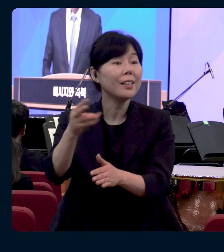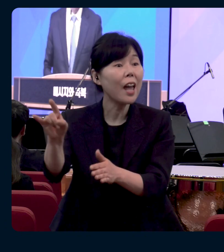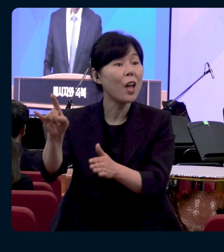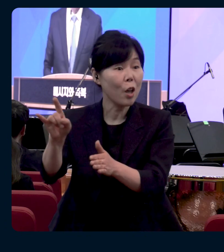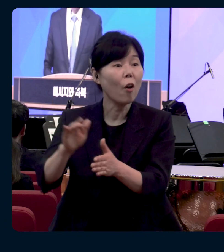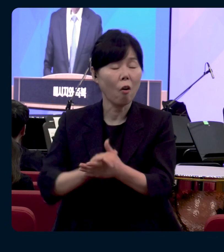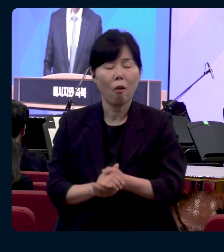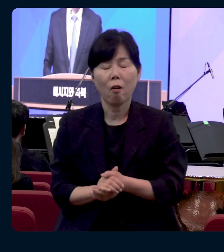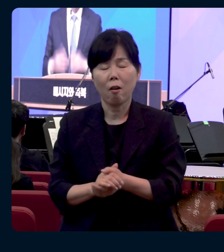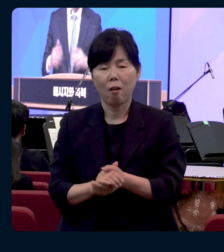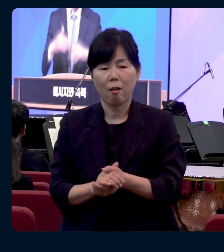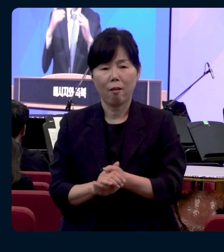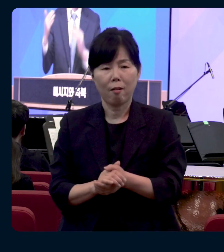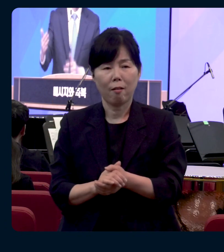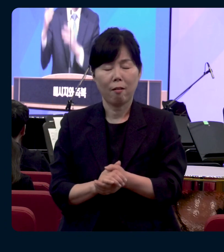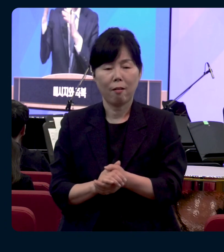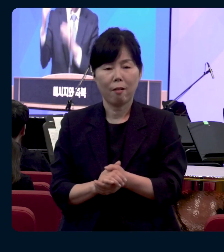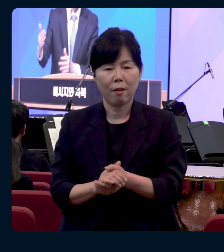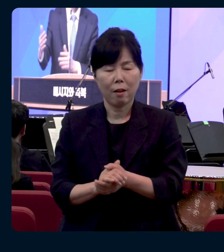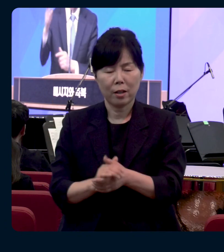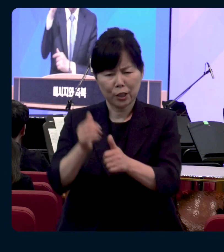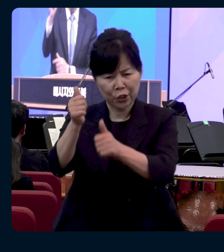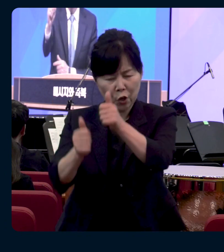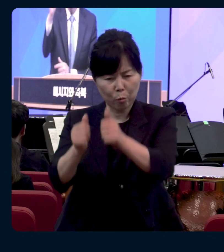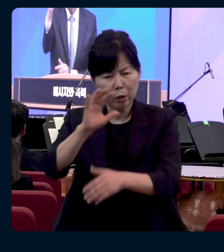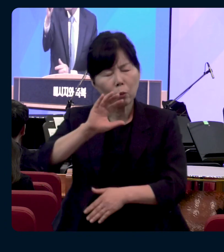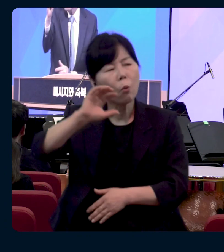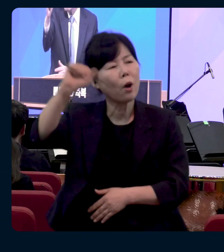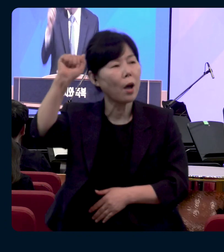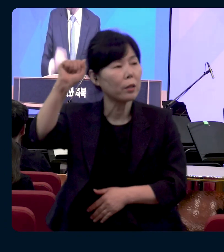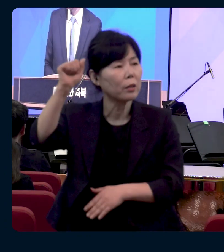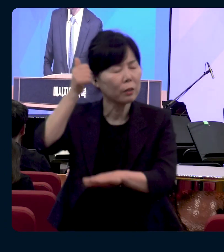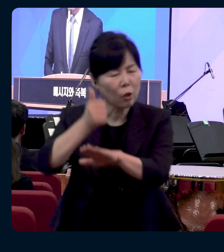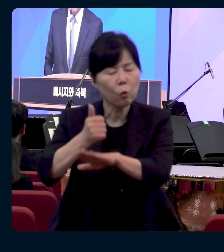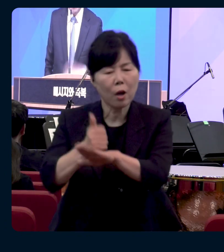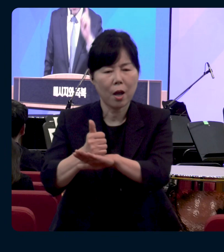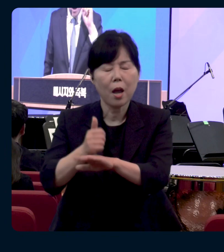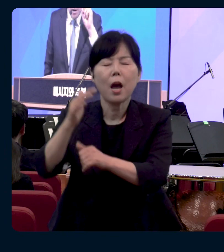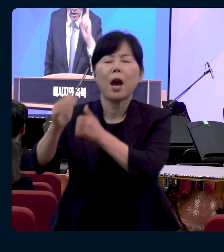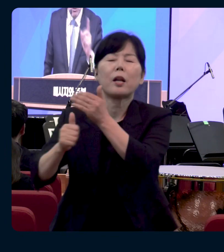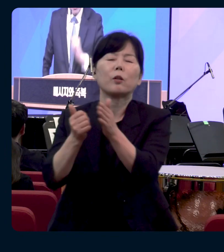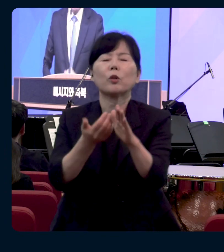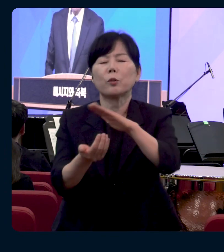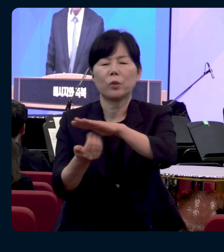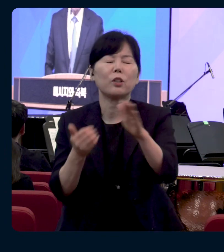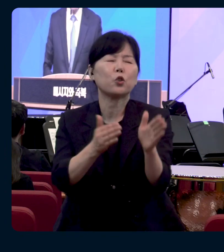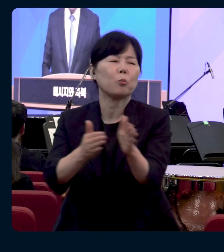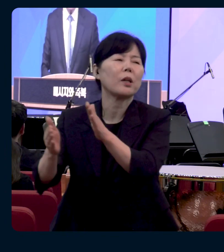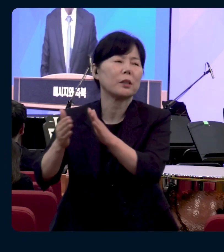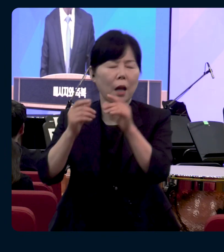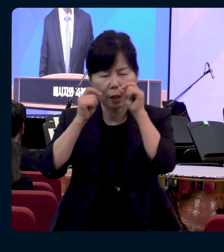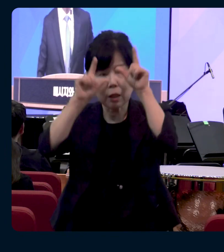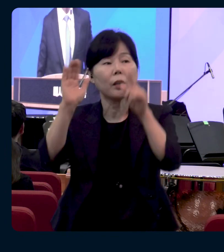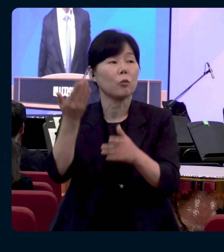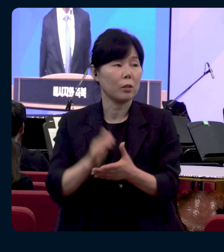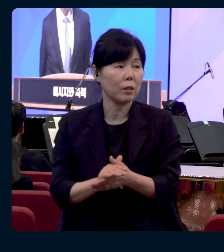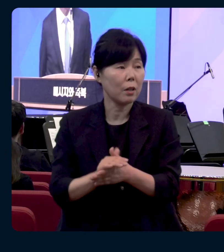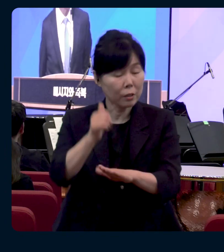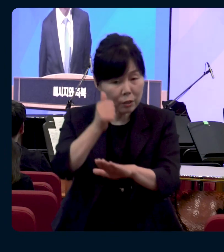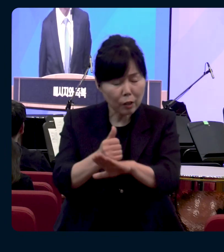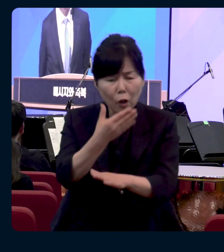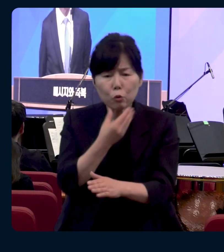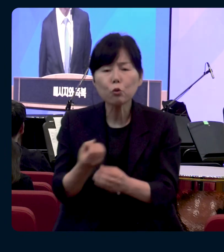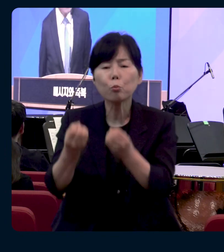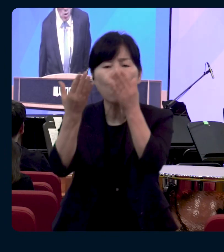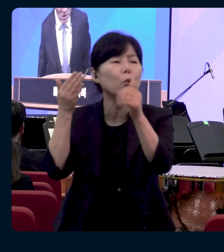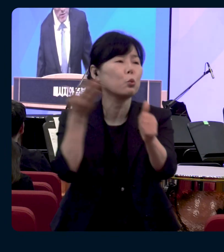그 시험에 어떤 그런 통과할 때 주는 첫 번째예요. 자, 그리고 나서 이어서 축복을 주시는